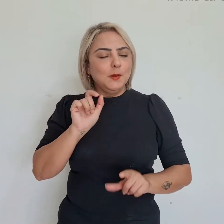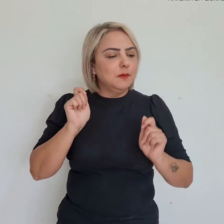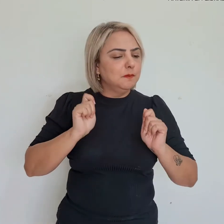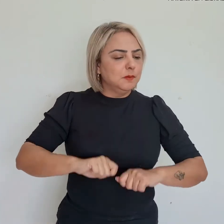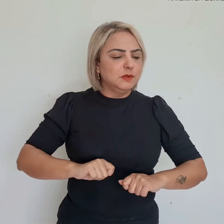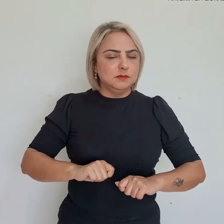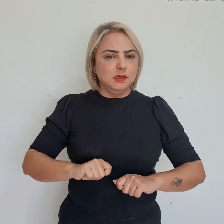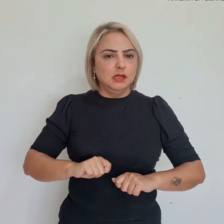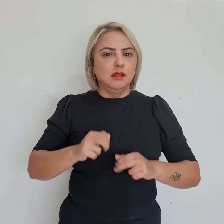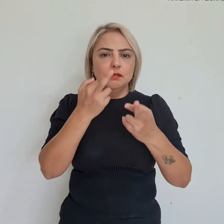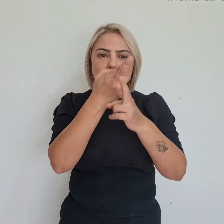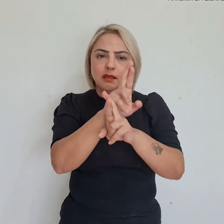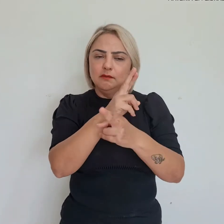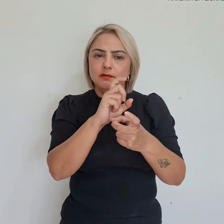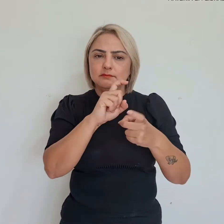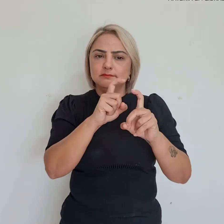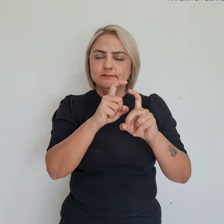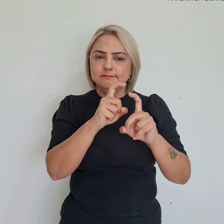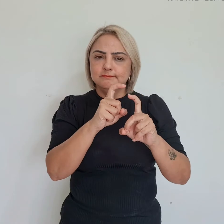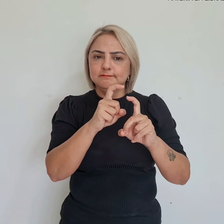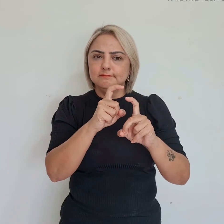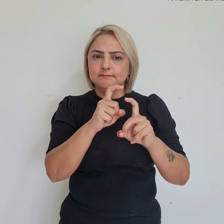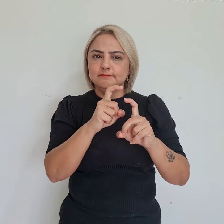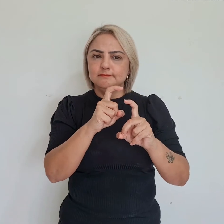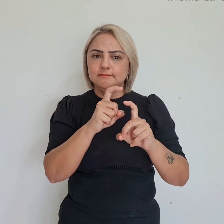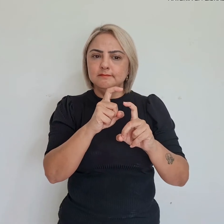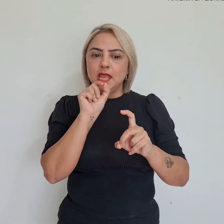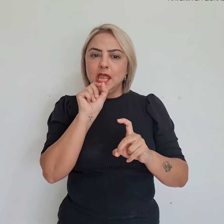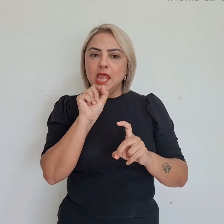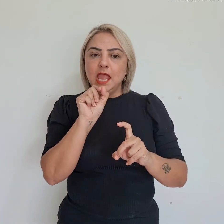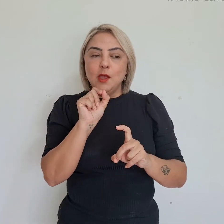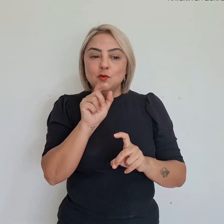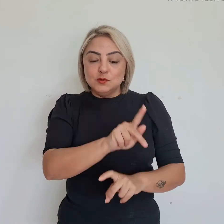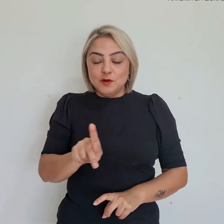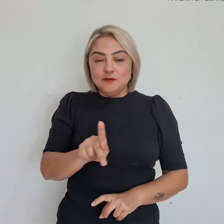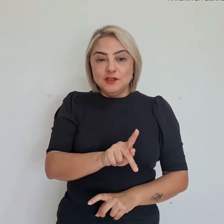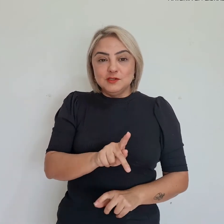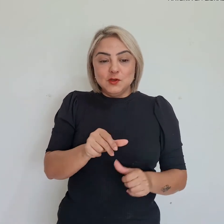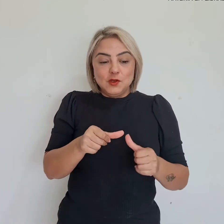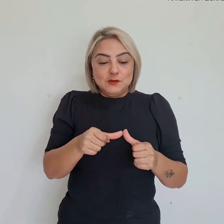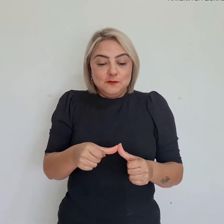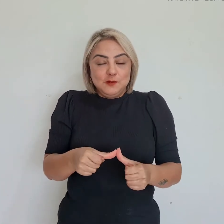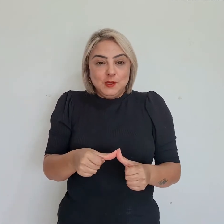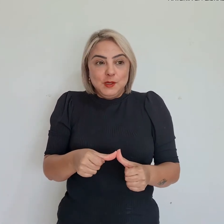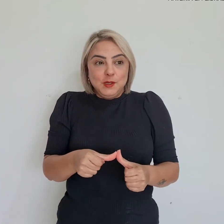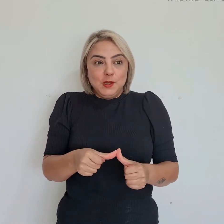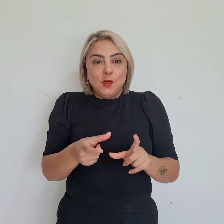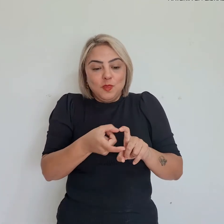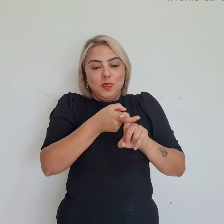da reforma administrativa, eles passam a ficar mais dependentes da